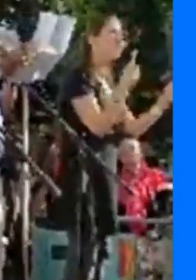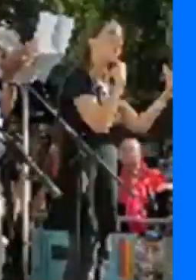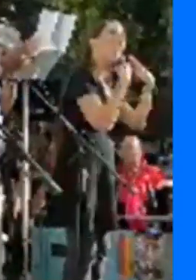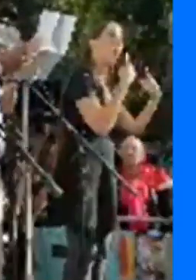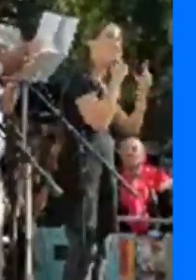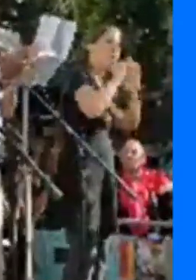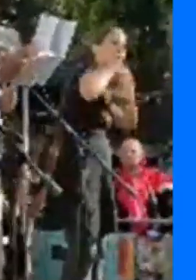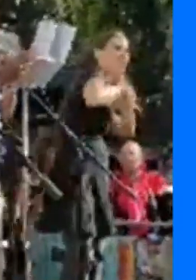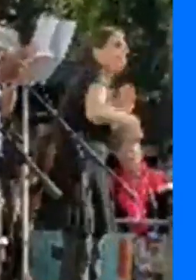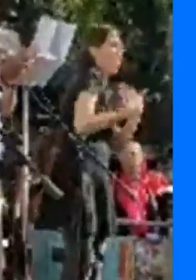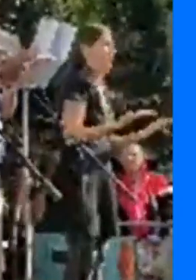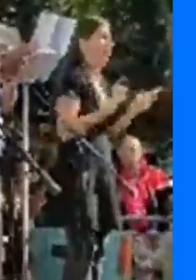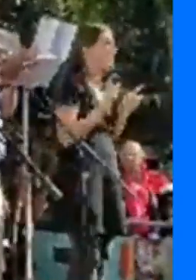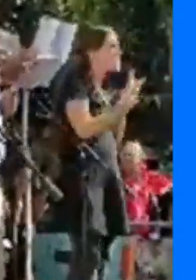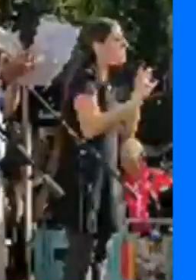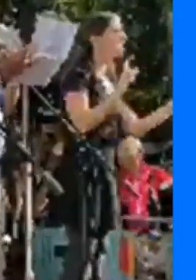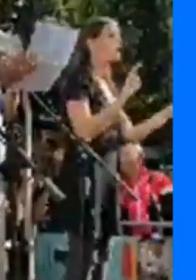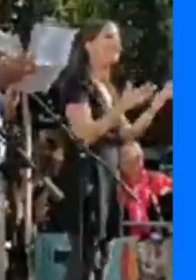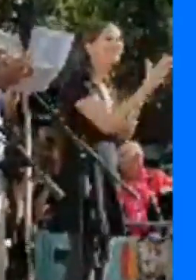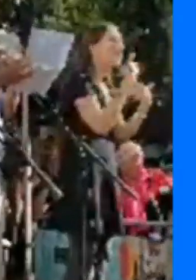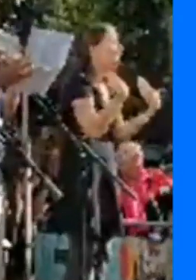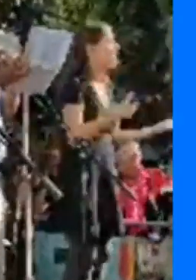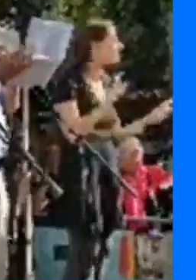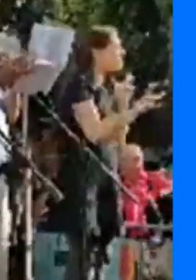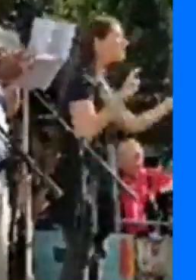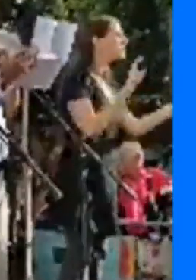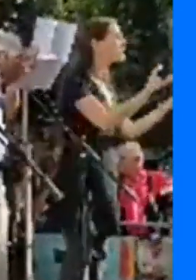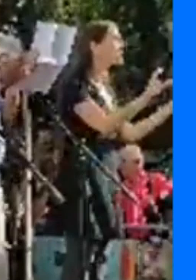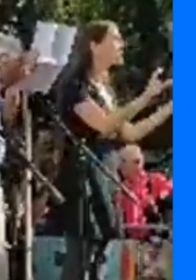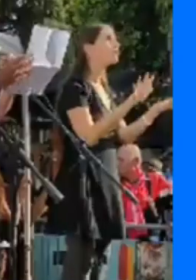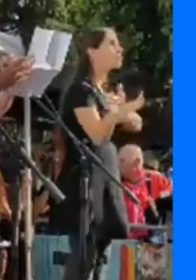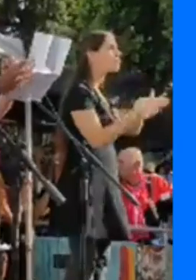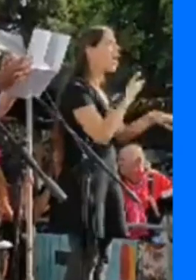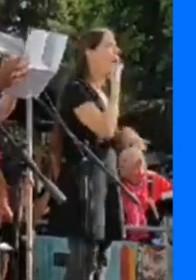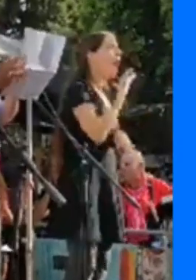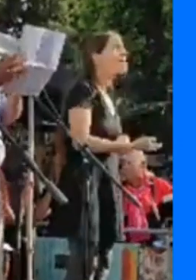מיושב ומעמיק ובעיקר ישר. הרבנים